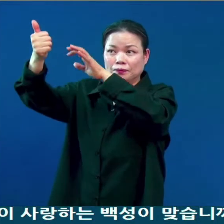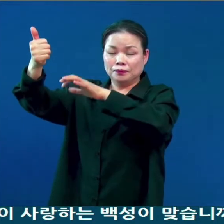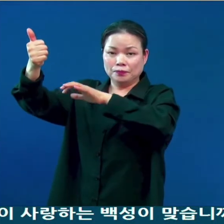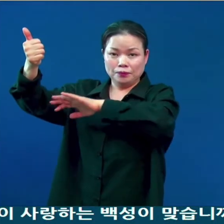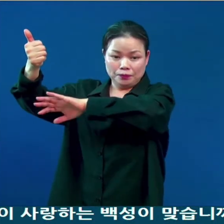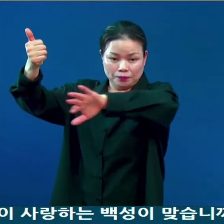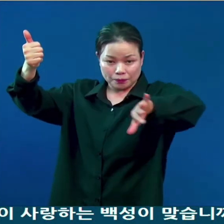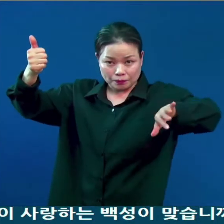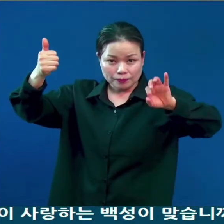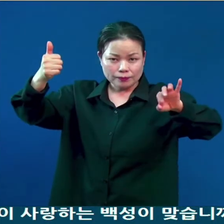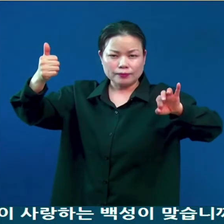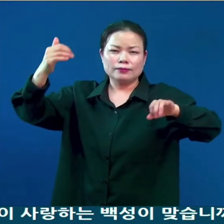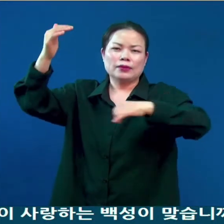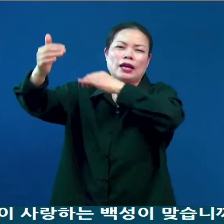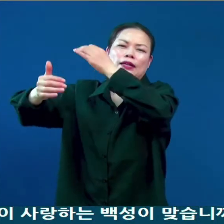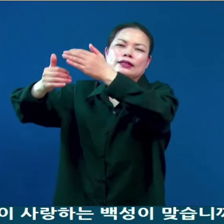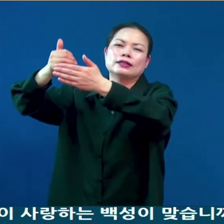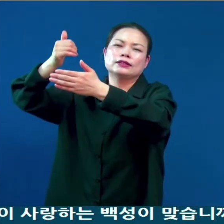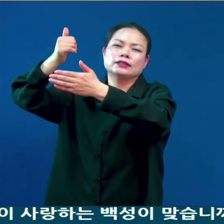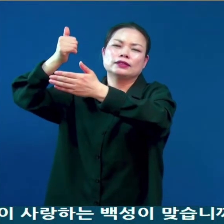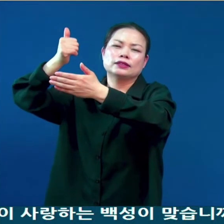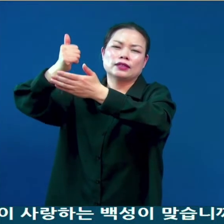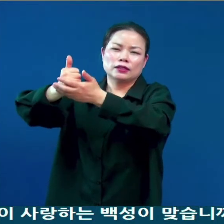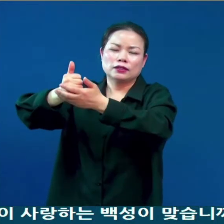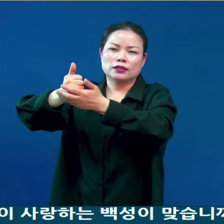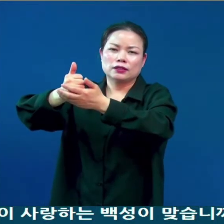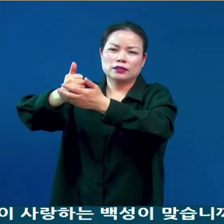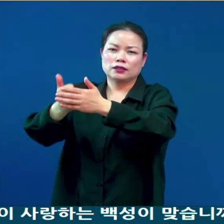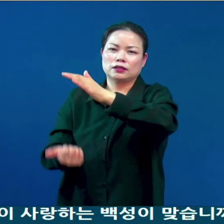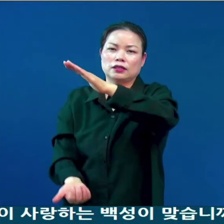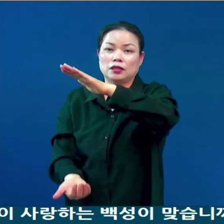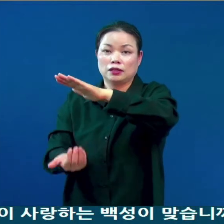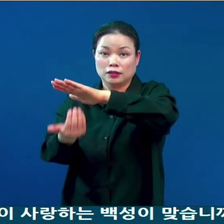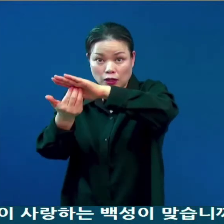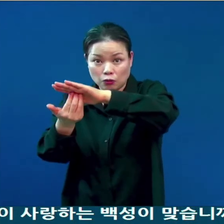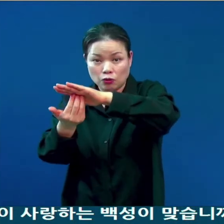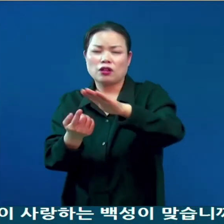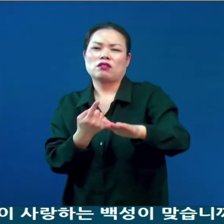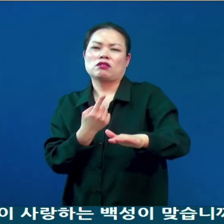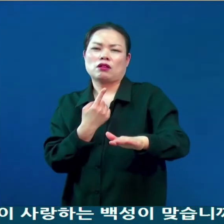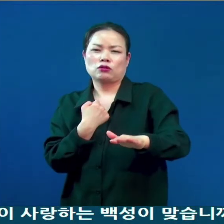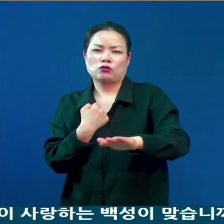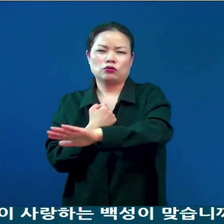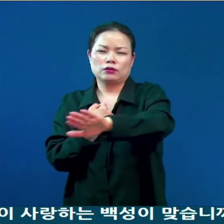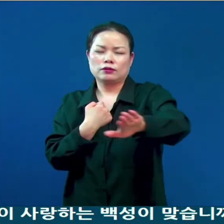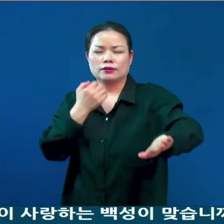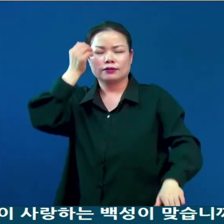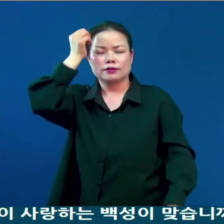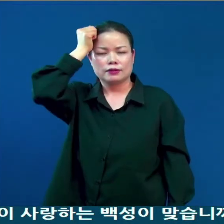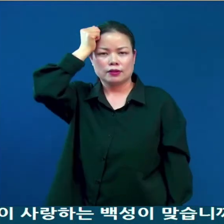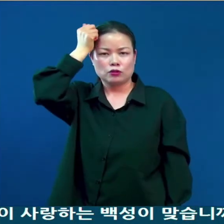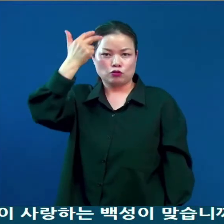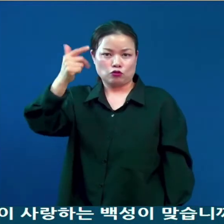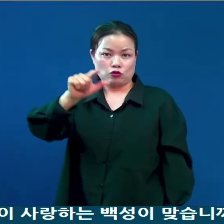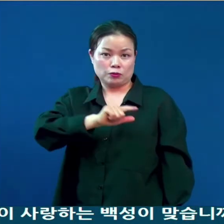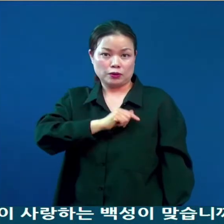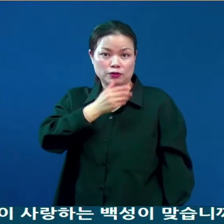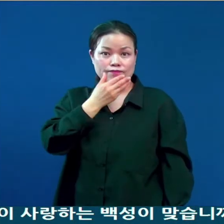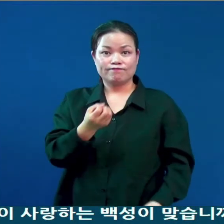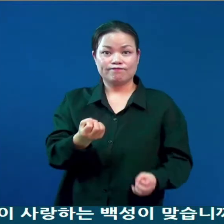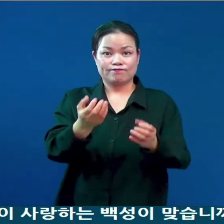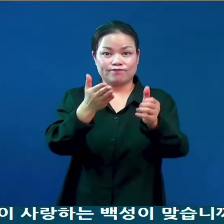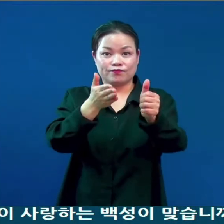편에 볼 때는 그것이 바로 하나님께 최선이었고 우리 편에 베스트였다는 사실을 우리가 기억할 수 있기를 주님의 이름으로